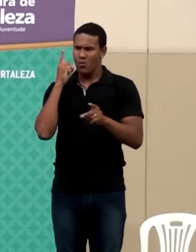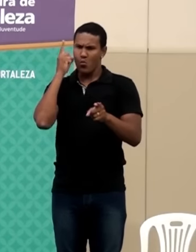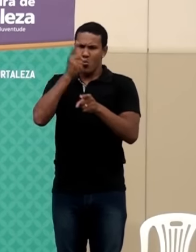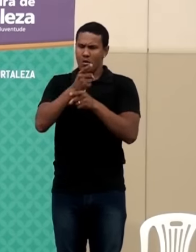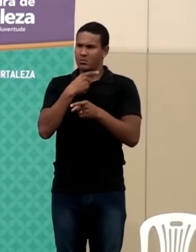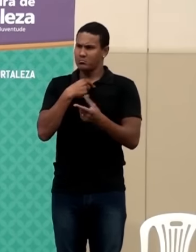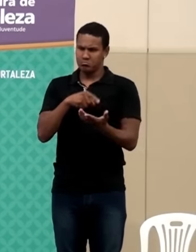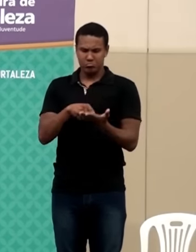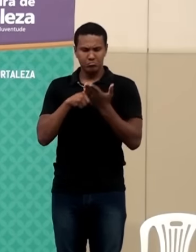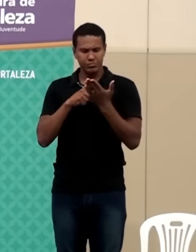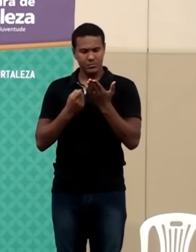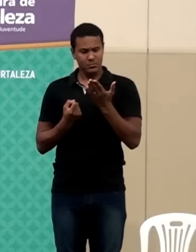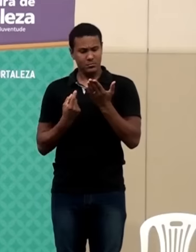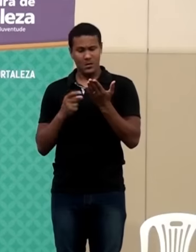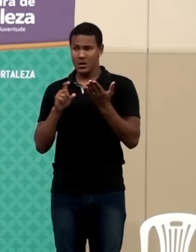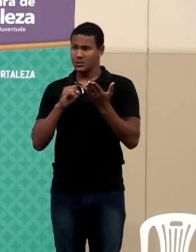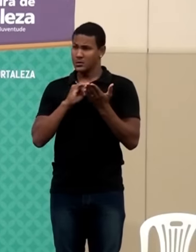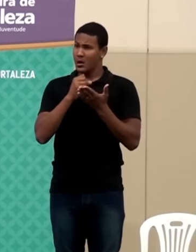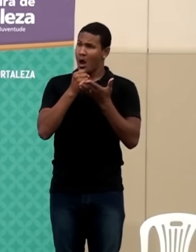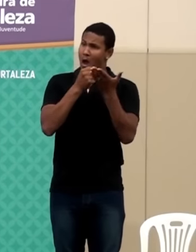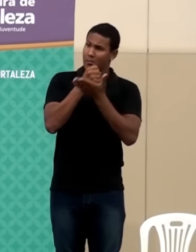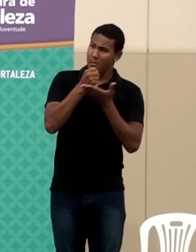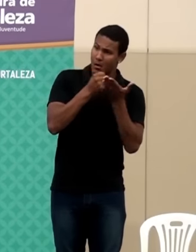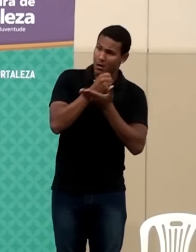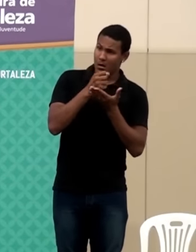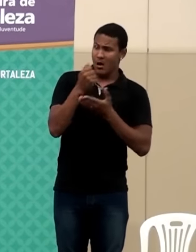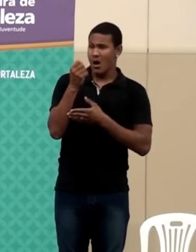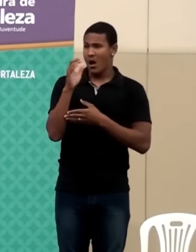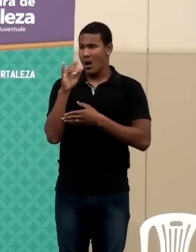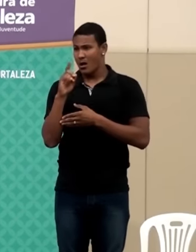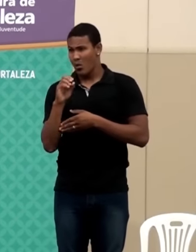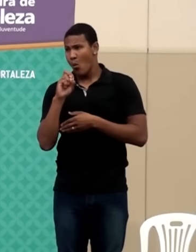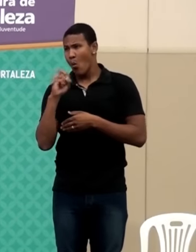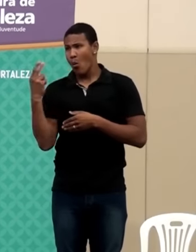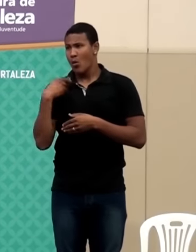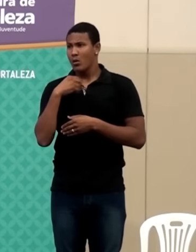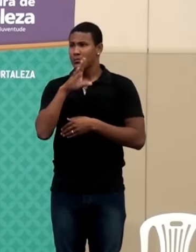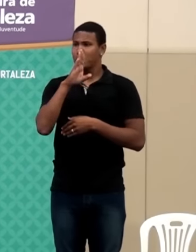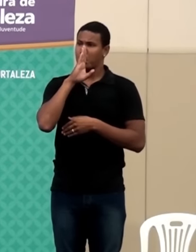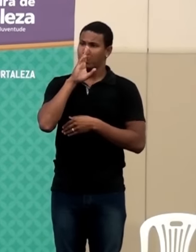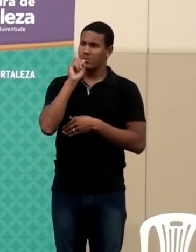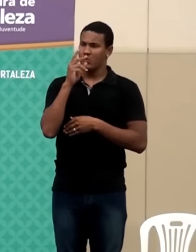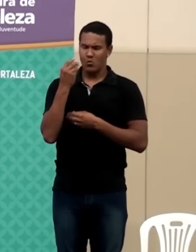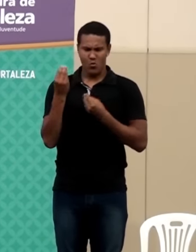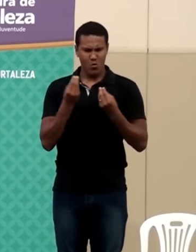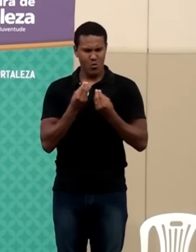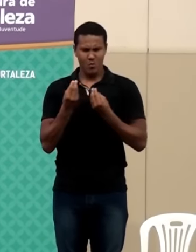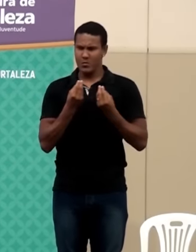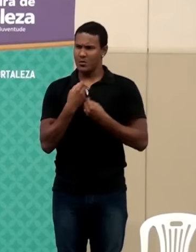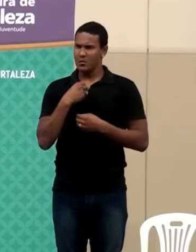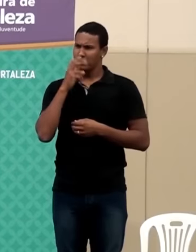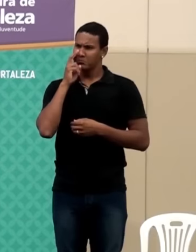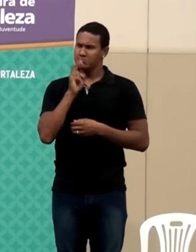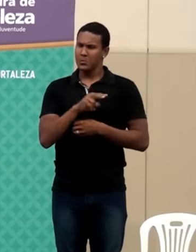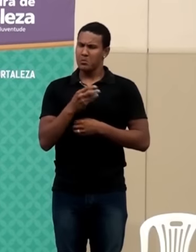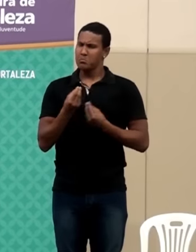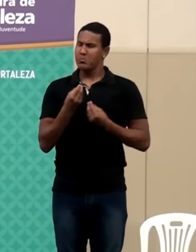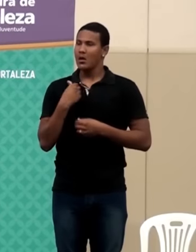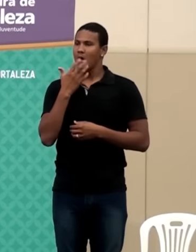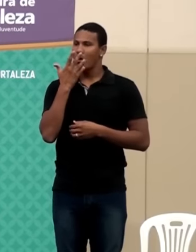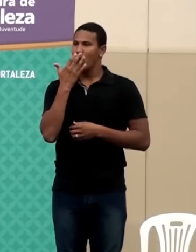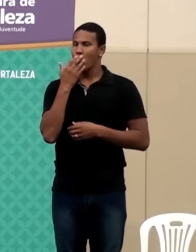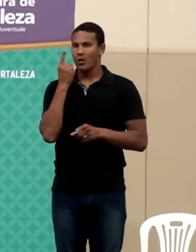a solução é ácida, básica ou neutra. Como que ele vai fazer essa indicação? Pela cor, pela